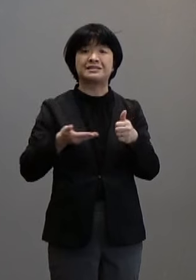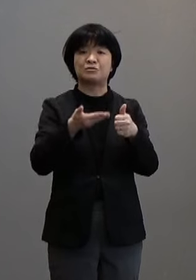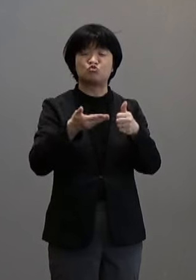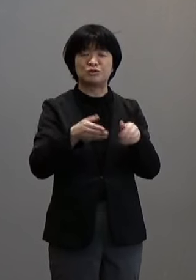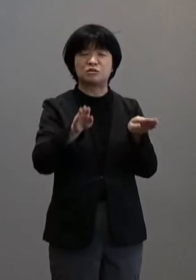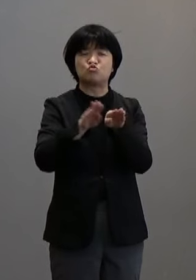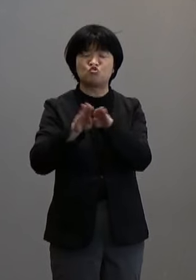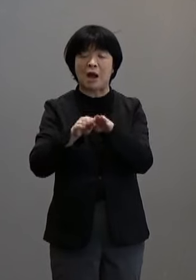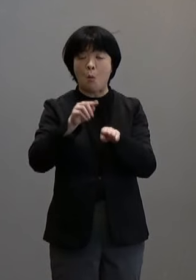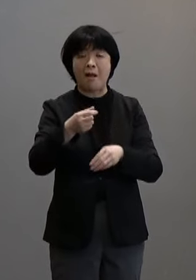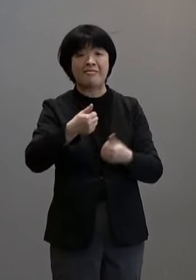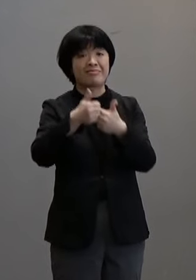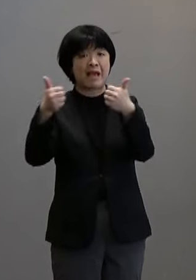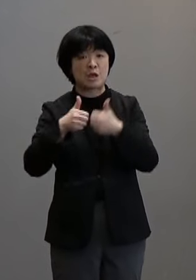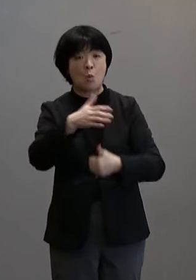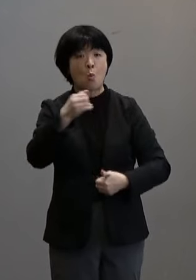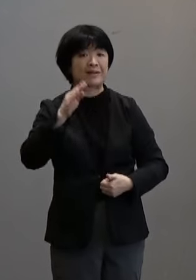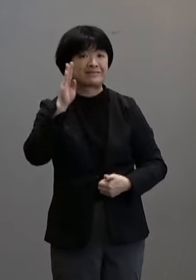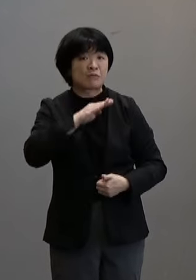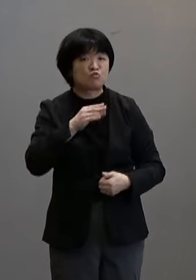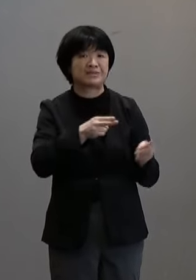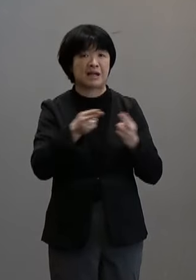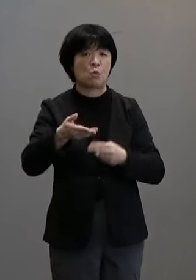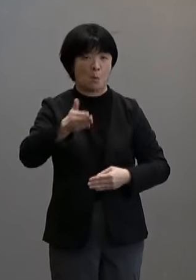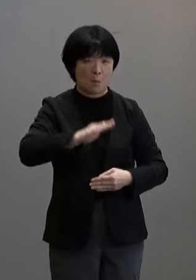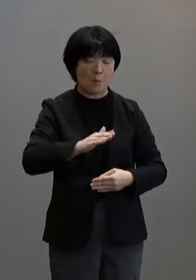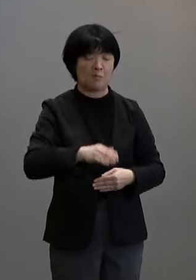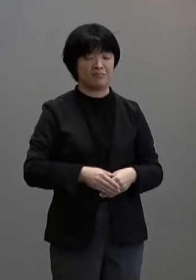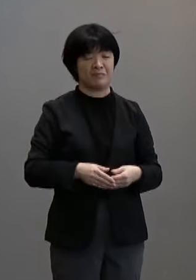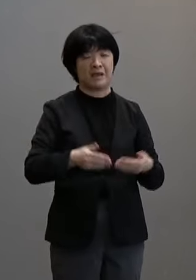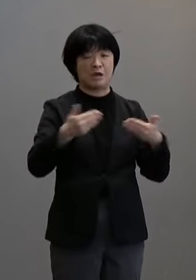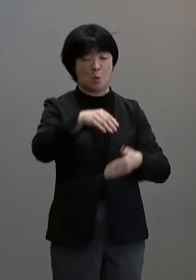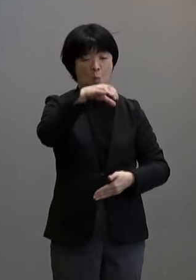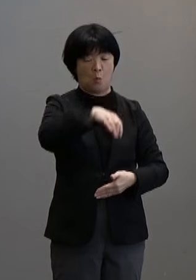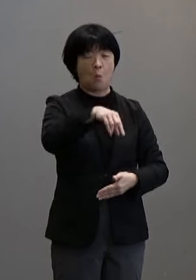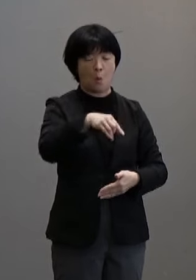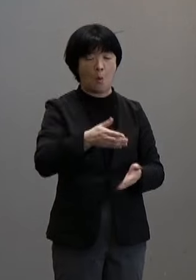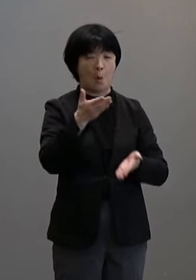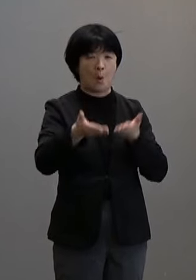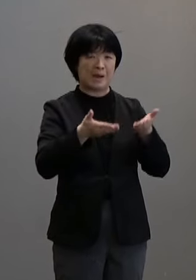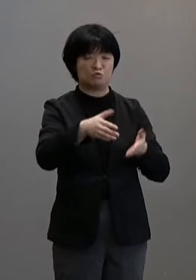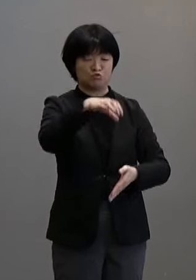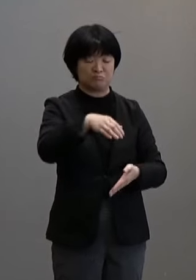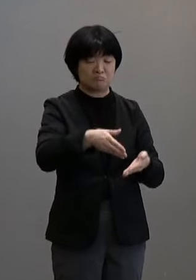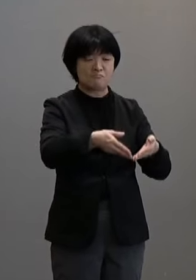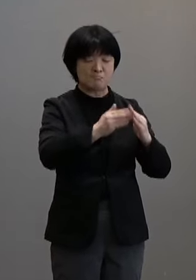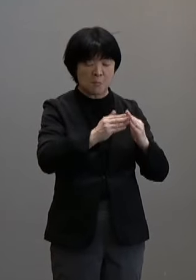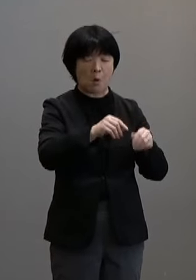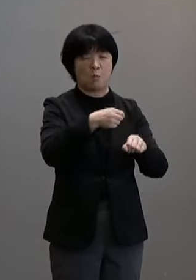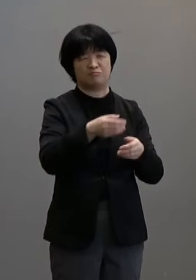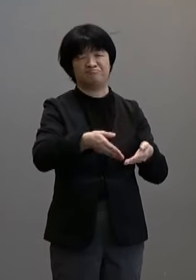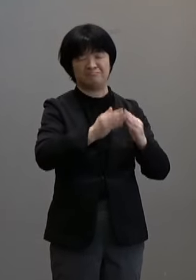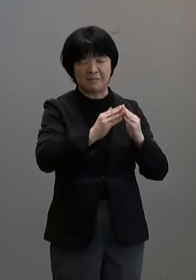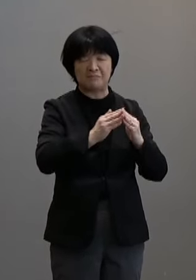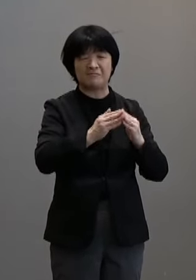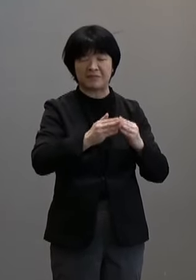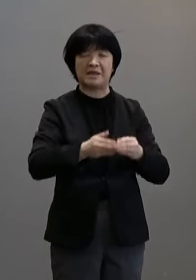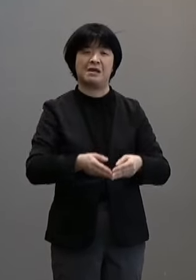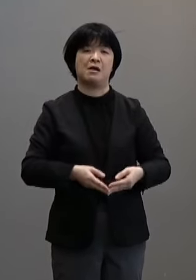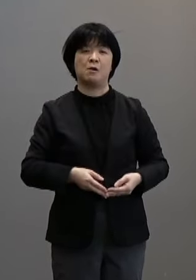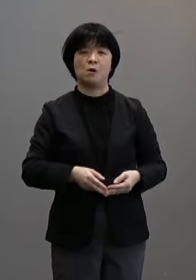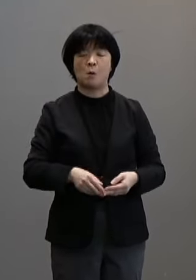促進、事業所内託児施設の臨時開設による仕事と育児の両立支援、週休3日制